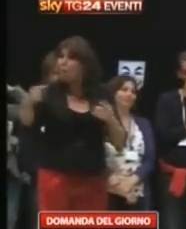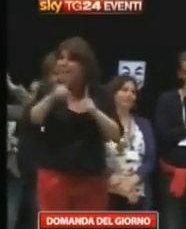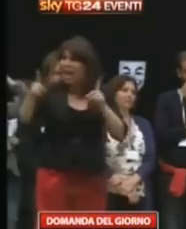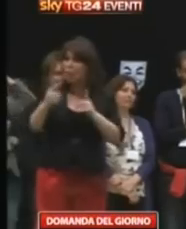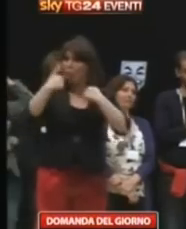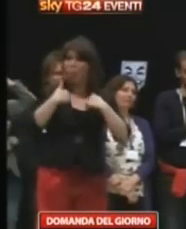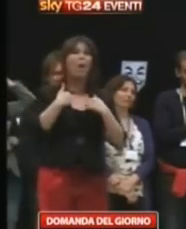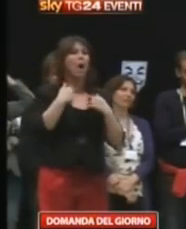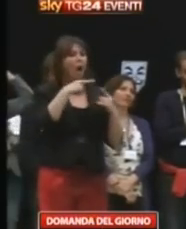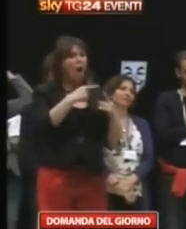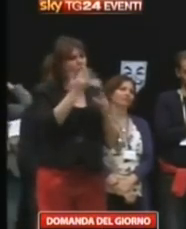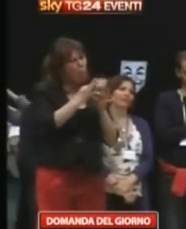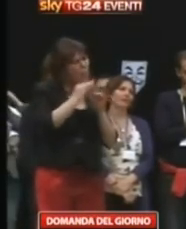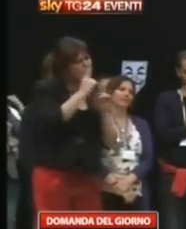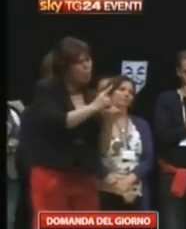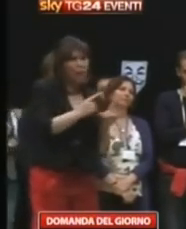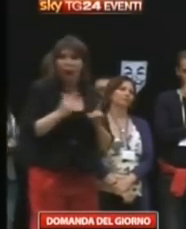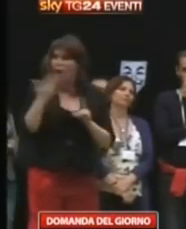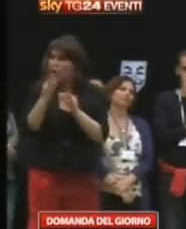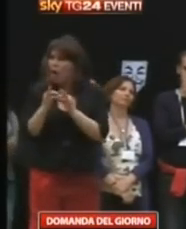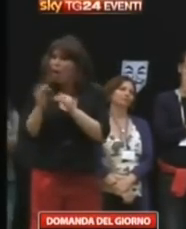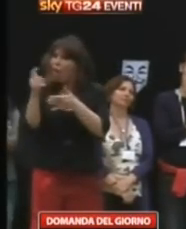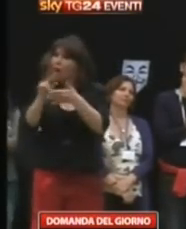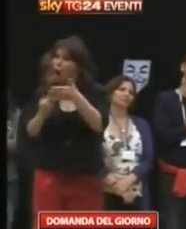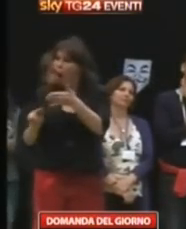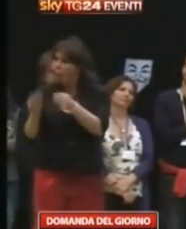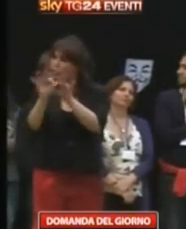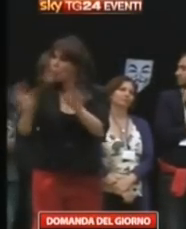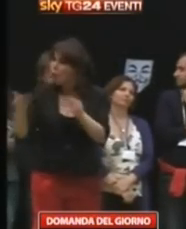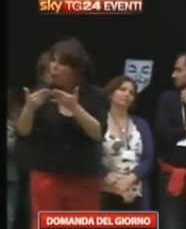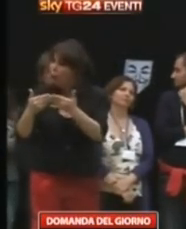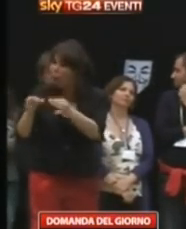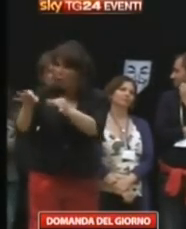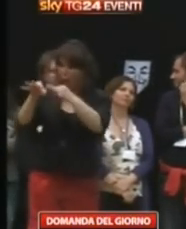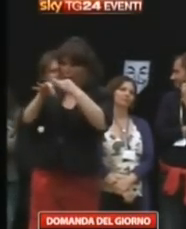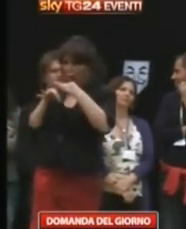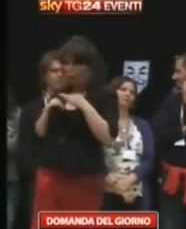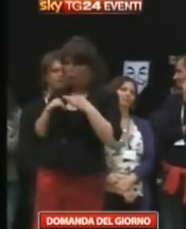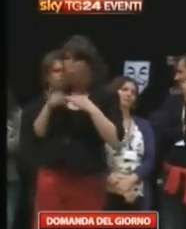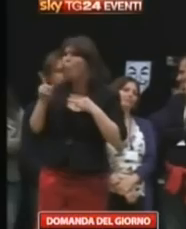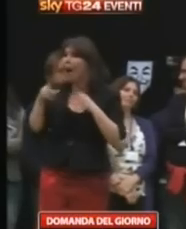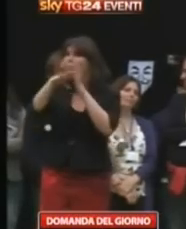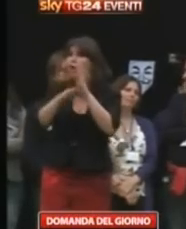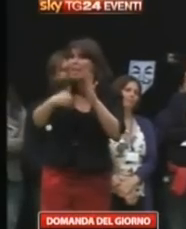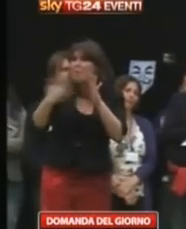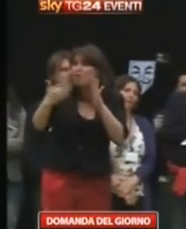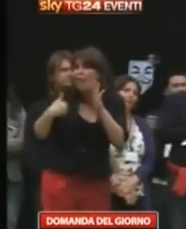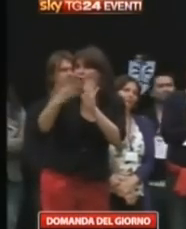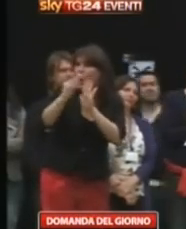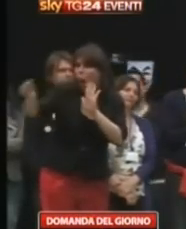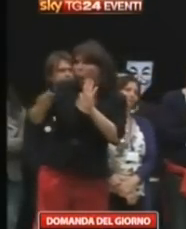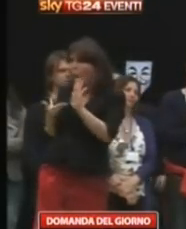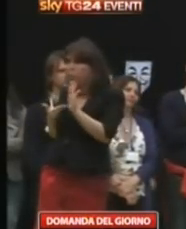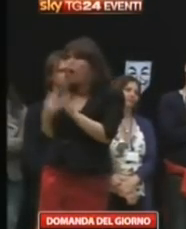cosa voleva fare? Voleva che io stessi a sentire il suo compitino, e il suo compitino era il nostro programma. E allora avrei